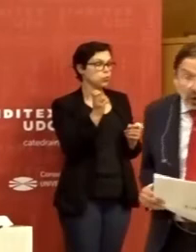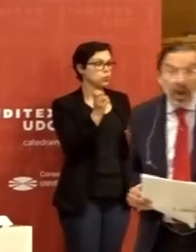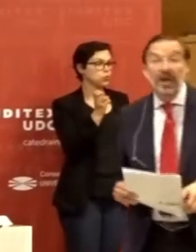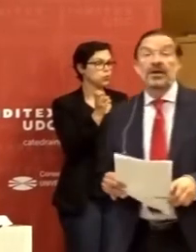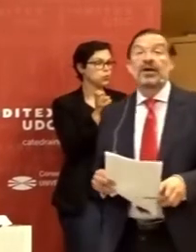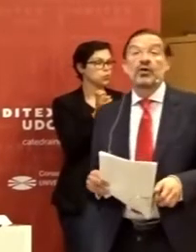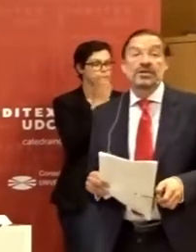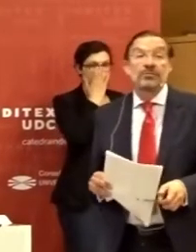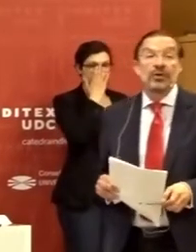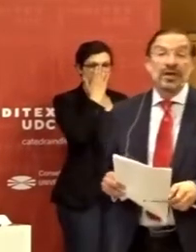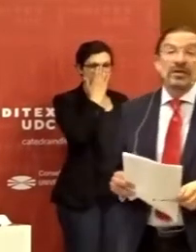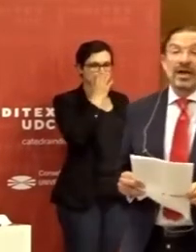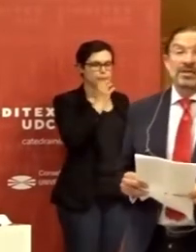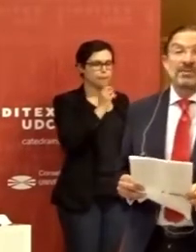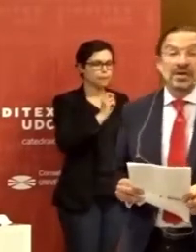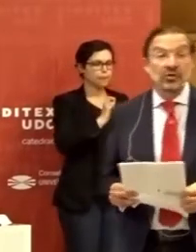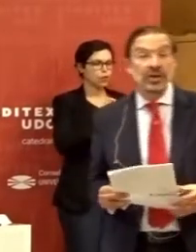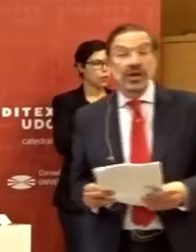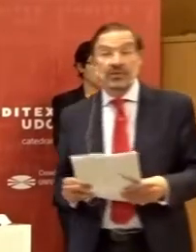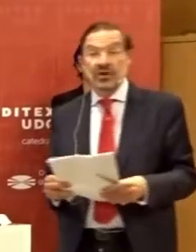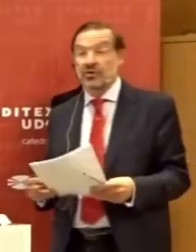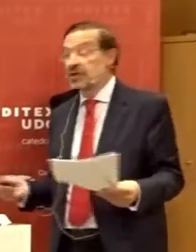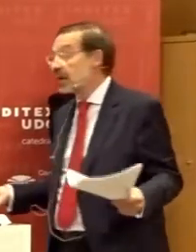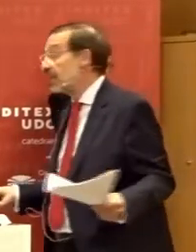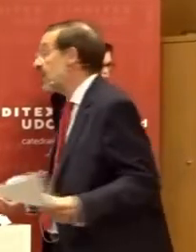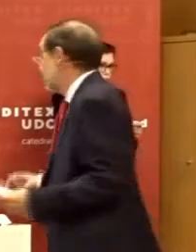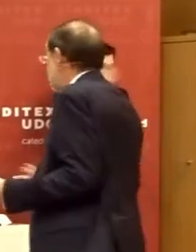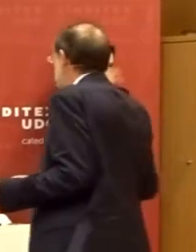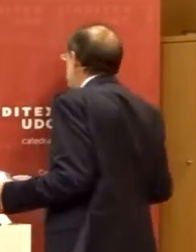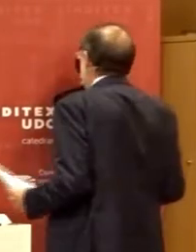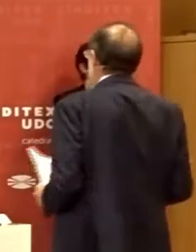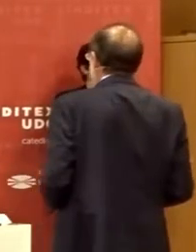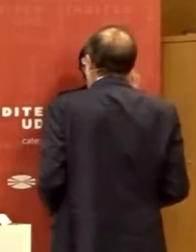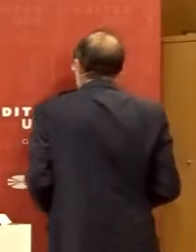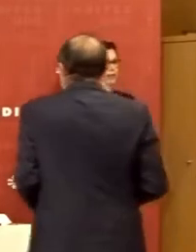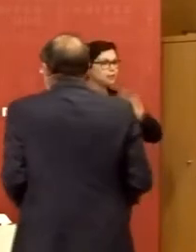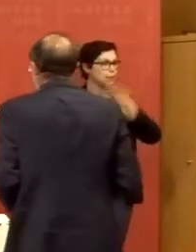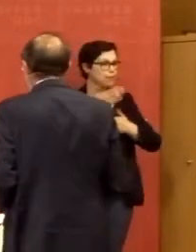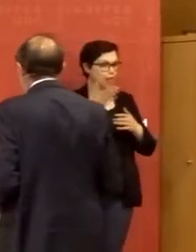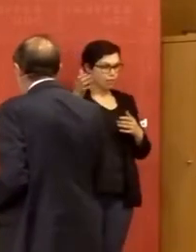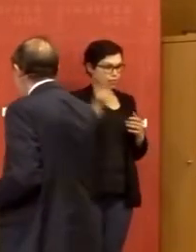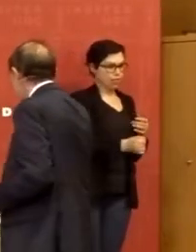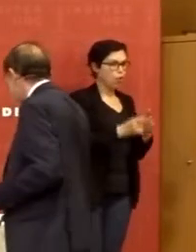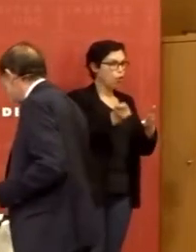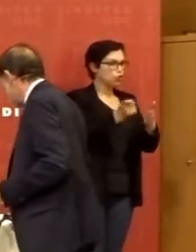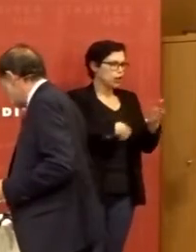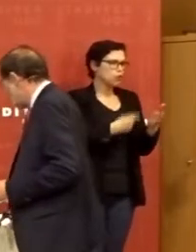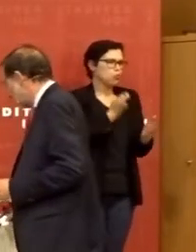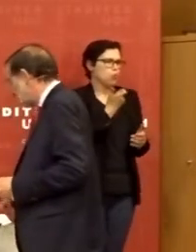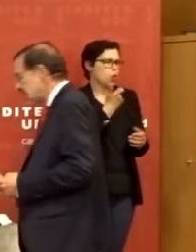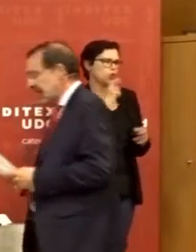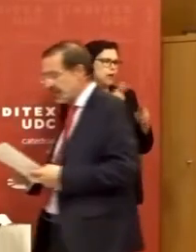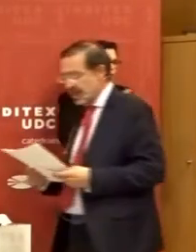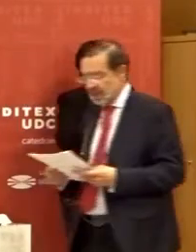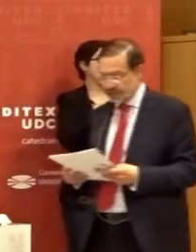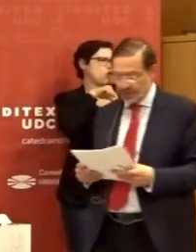por la cual creo que es importante que las empresas contraten a personas con discapacidad es porque, por la conciencia de la responsabilidad